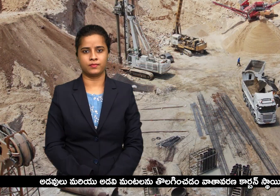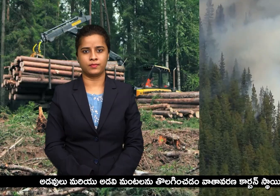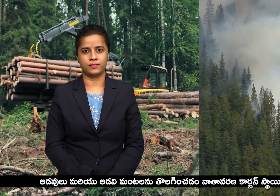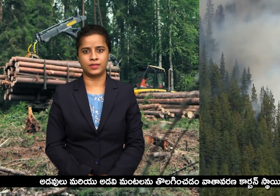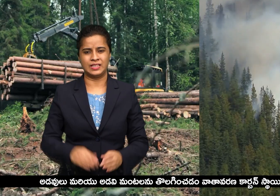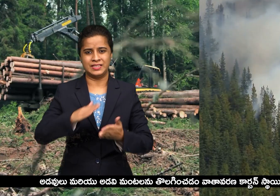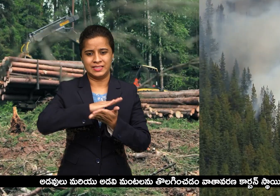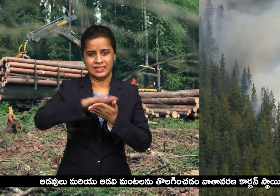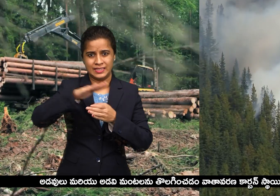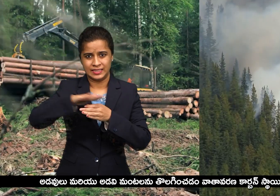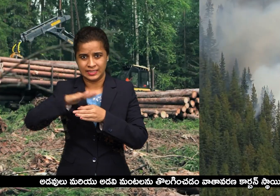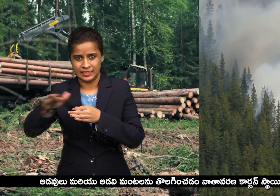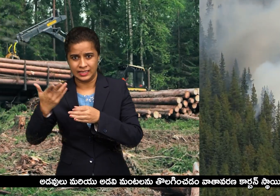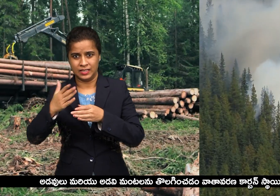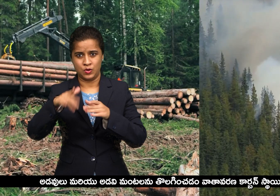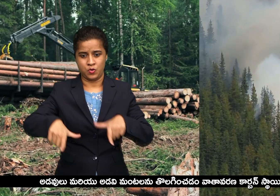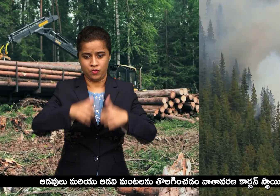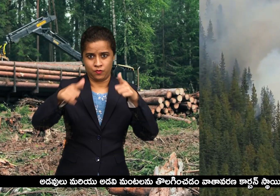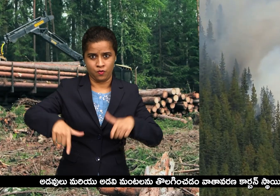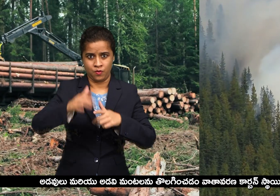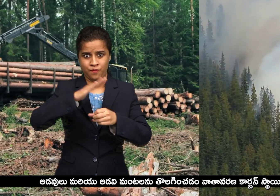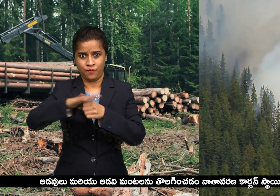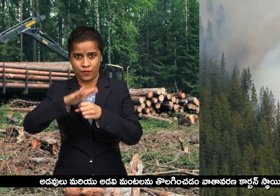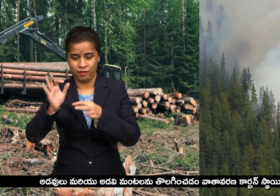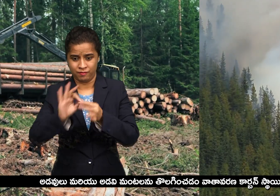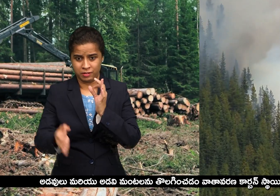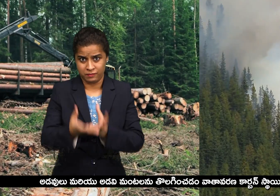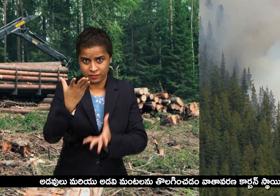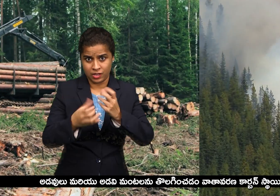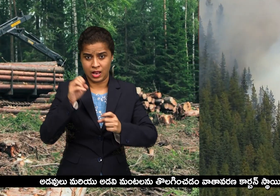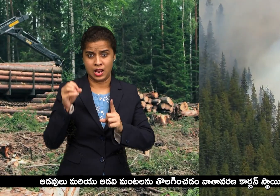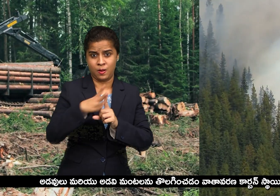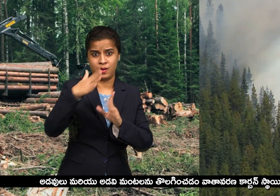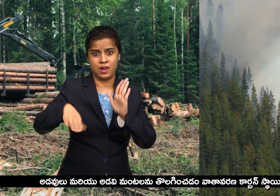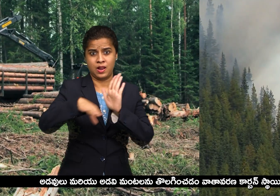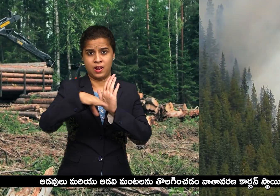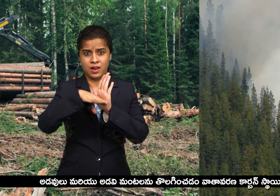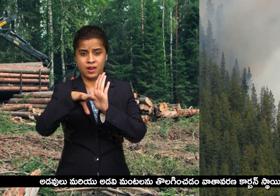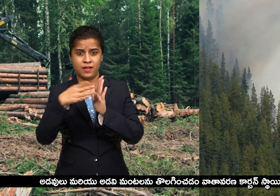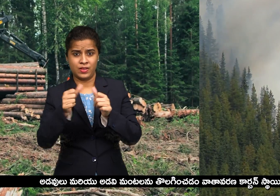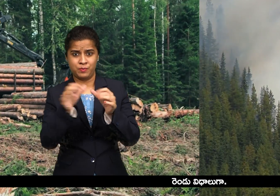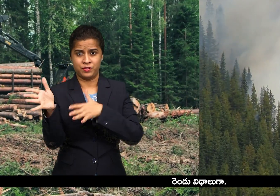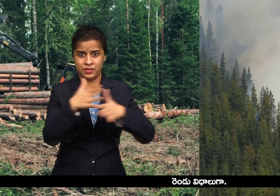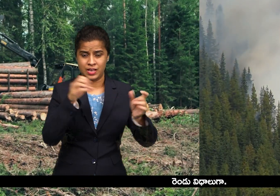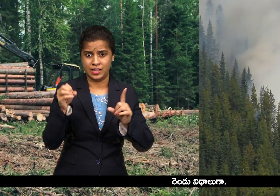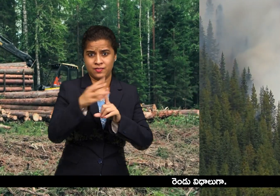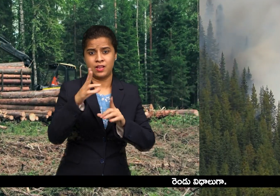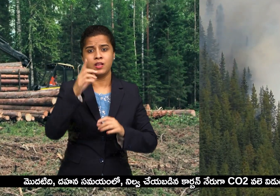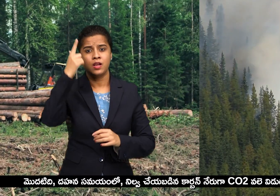అడవులు మరియు అడవి మంటలను తొలగించడం వాతావరణ కార్బన్ స్థాయిలను ప్రభావితం చేస్తుంది 2 విధాలుగా.